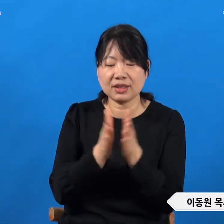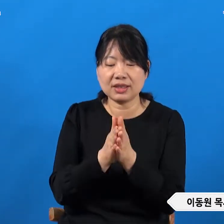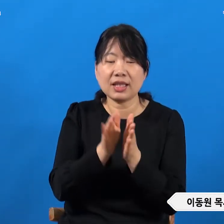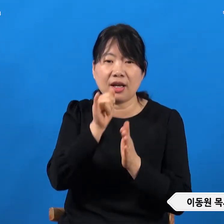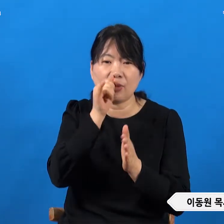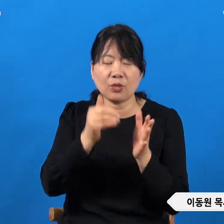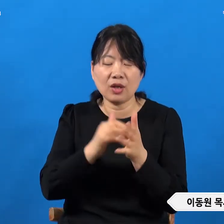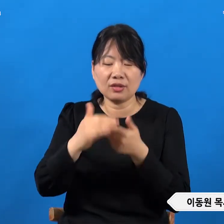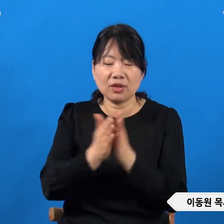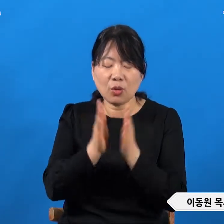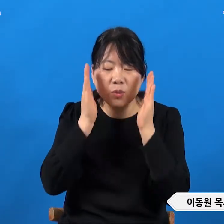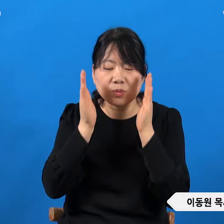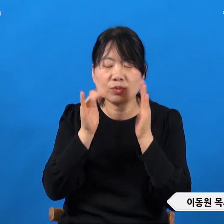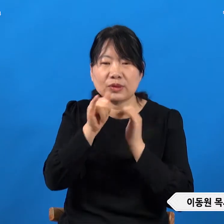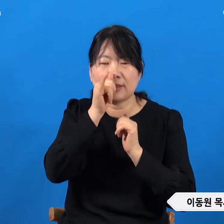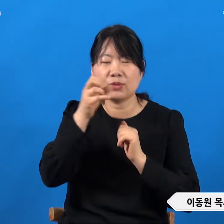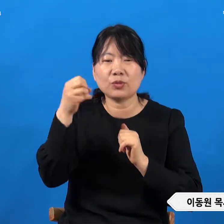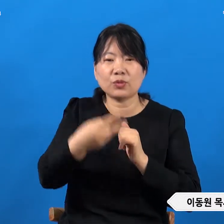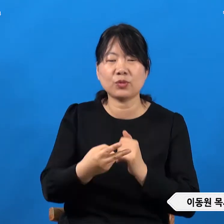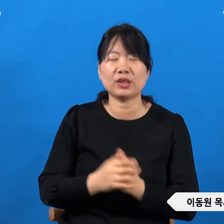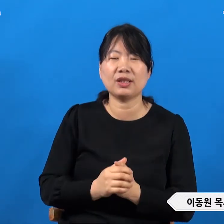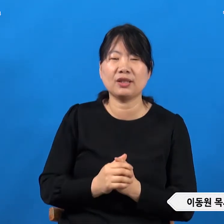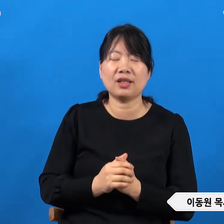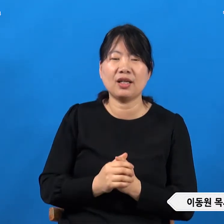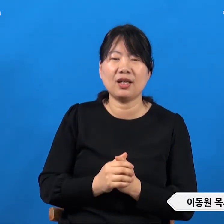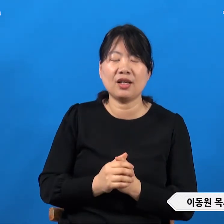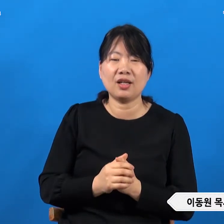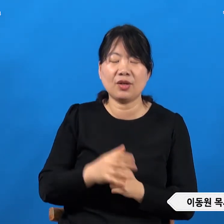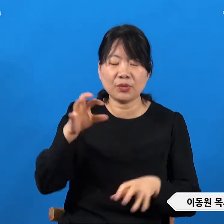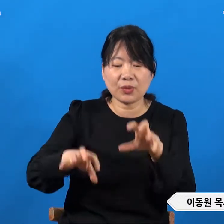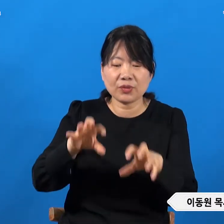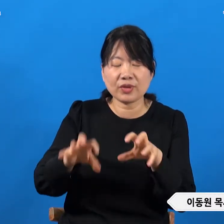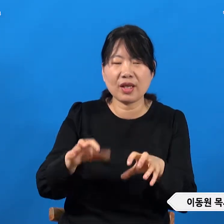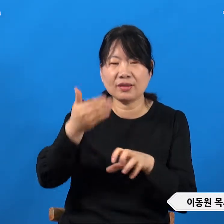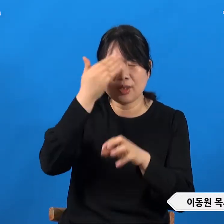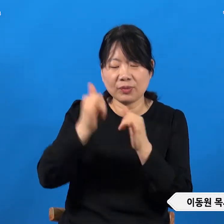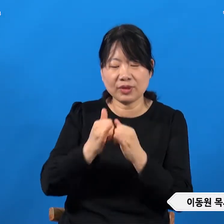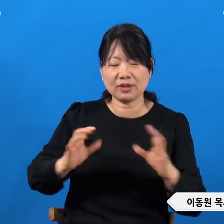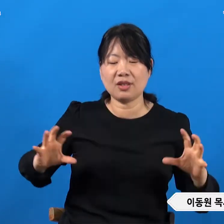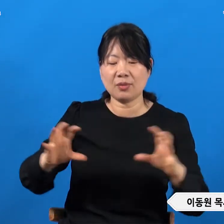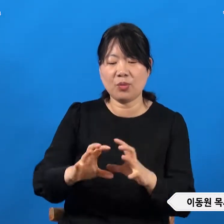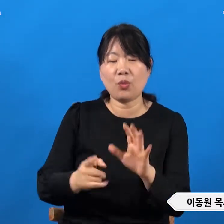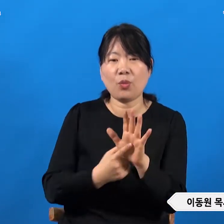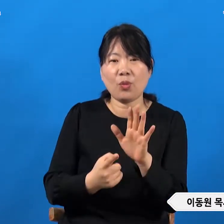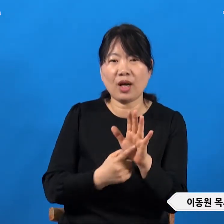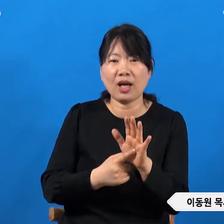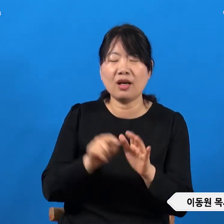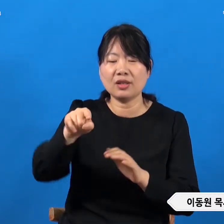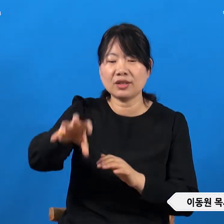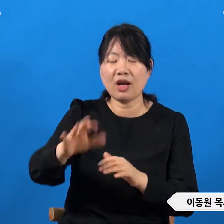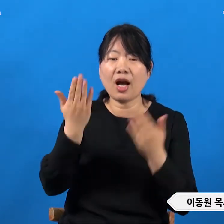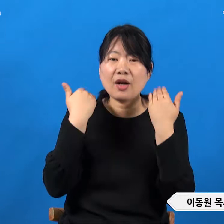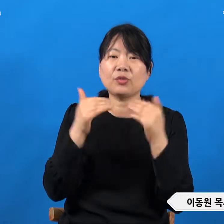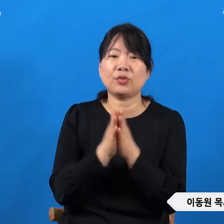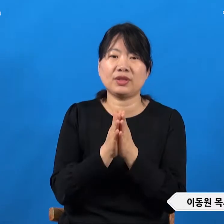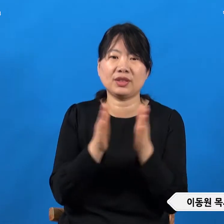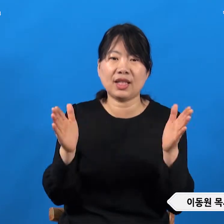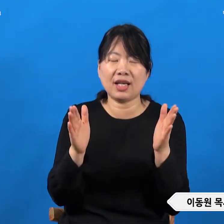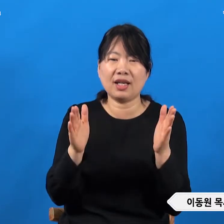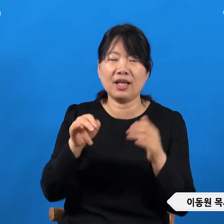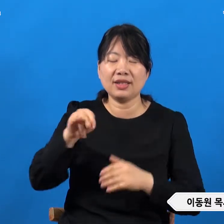시작하고 성경을 공부하고, 그리고 또한 동네 젊은이들을 모아서 거기서 학교를